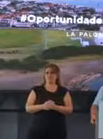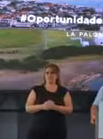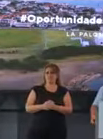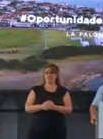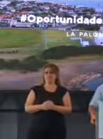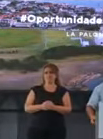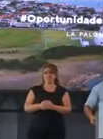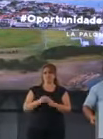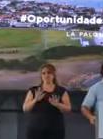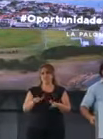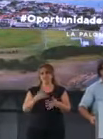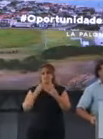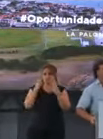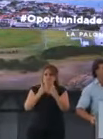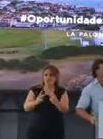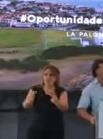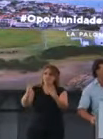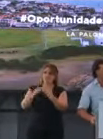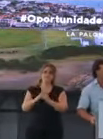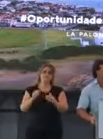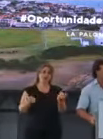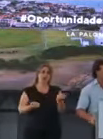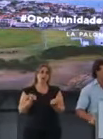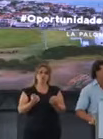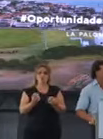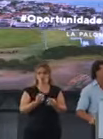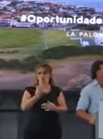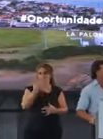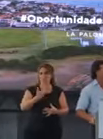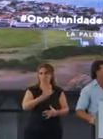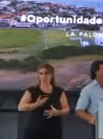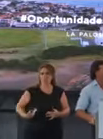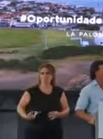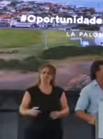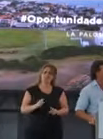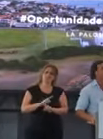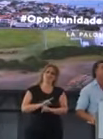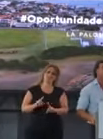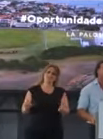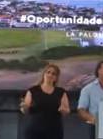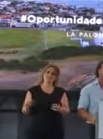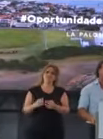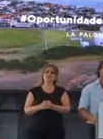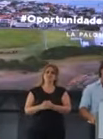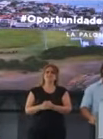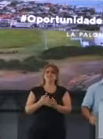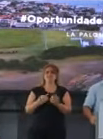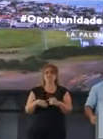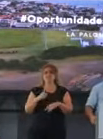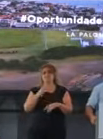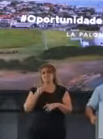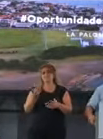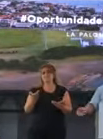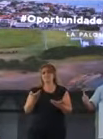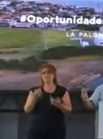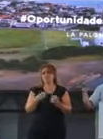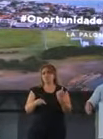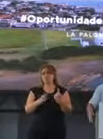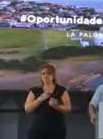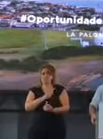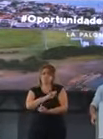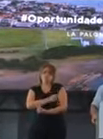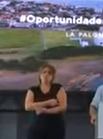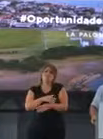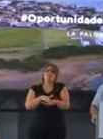de la austeridad de los viajes, de la austeridad de los autos oficiales, de la austeridad de lo superficial del poder, que para muchos